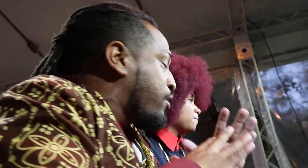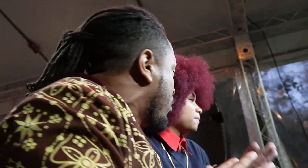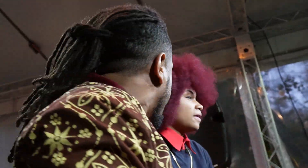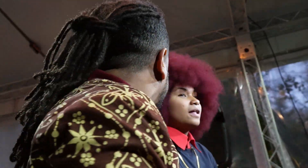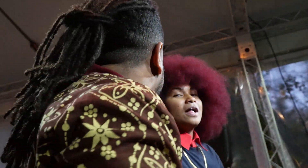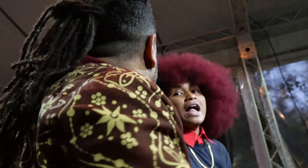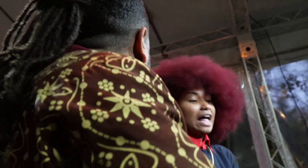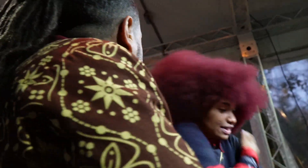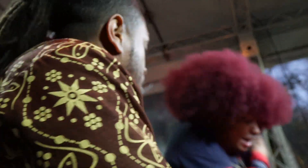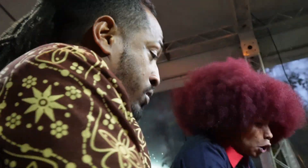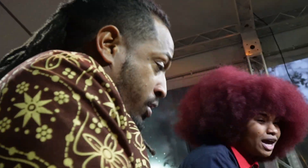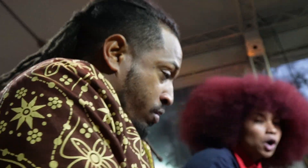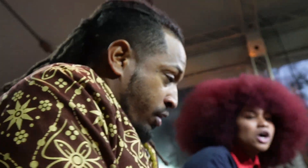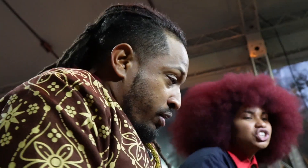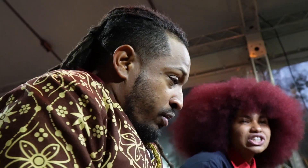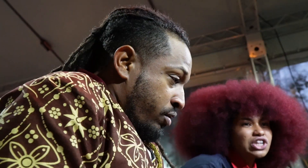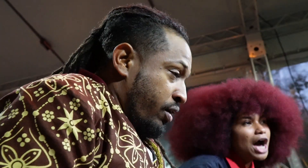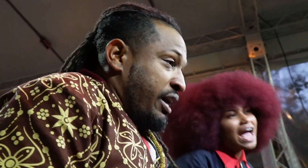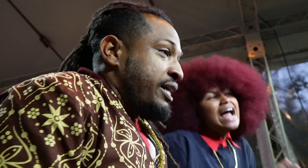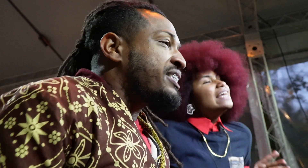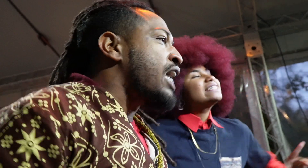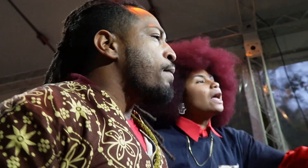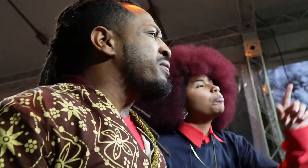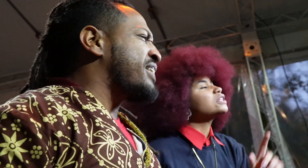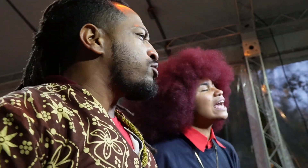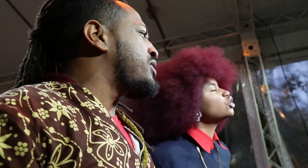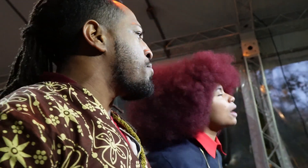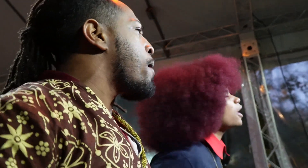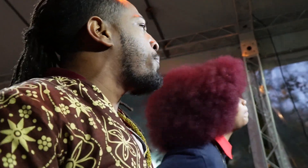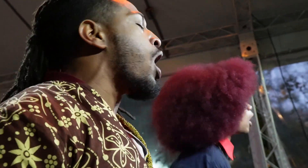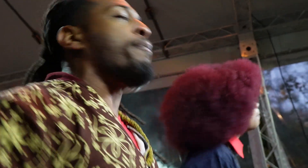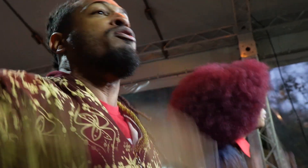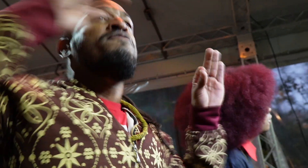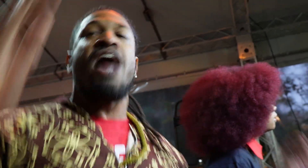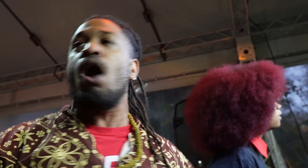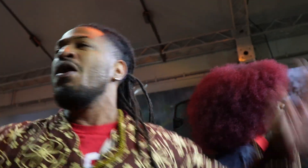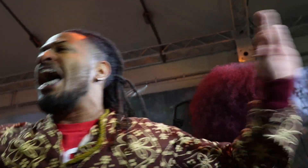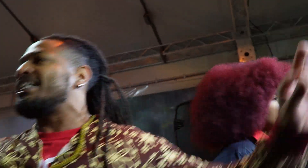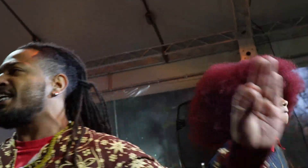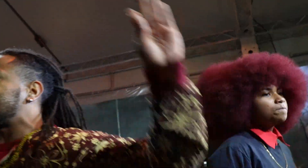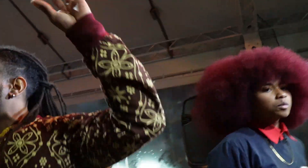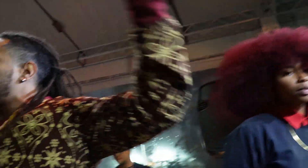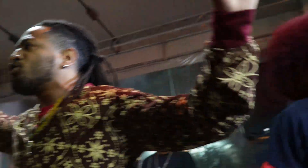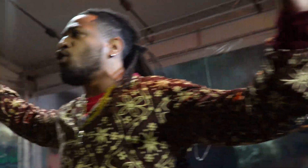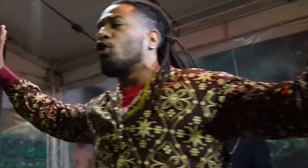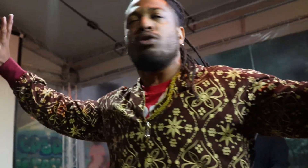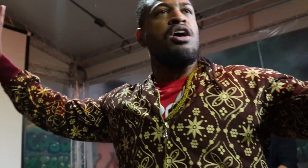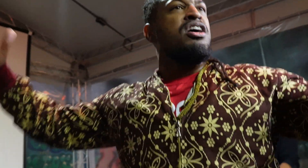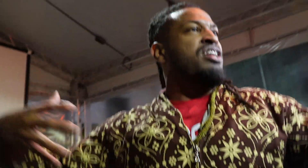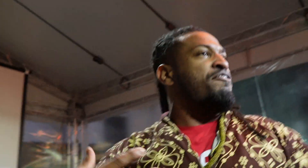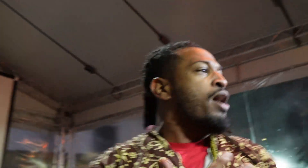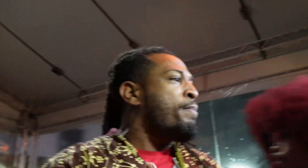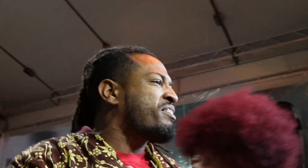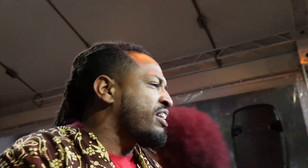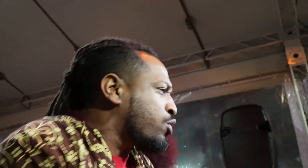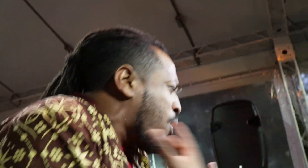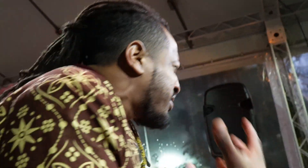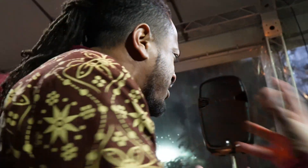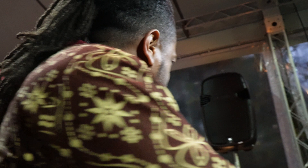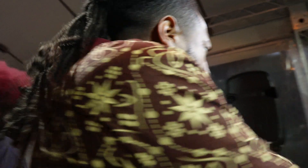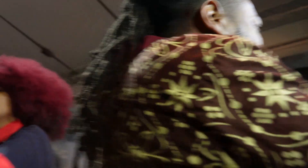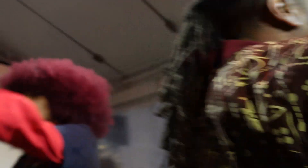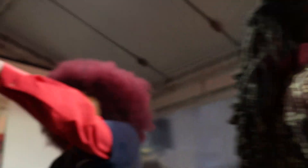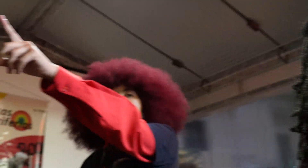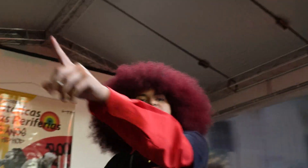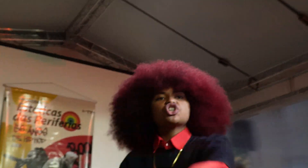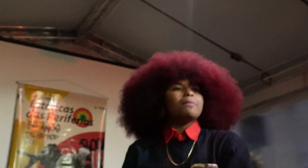Cada fio exaltado tem um rio de história e 100% de amor próprio. Não existe cabelo duro. Não existe cabelo. E eu vou repetir isso quantas